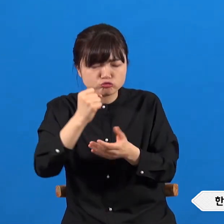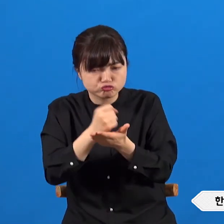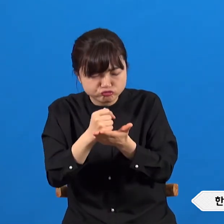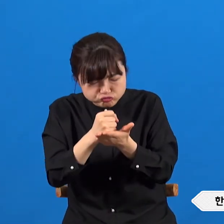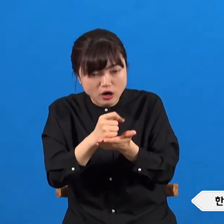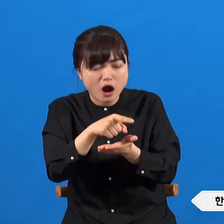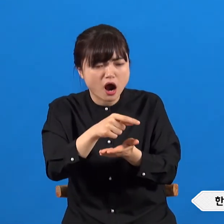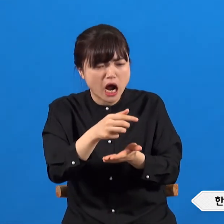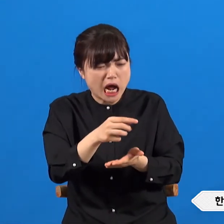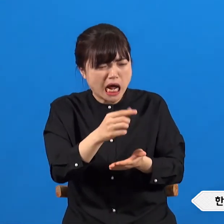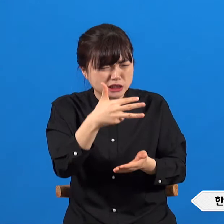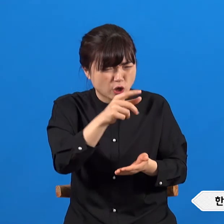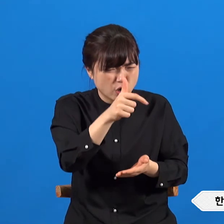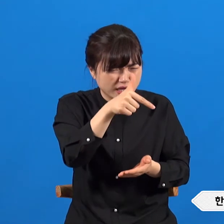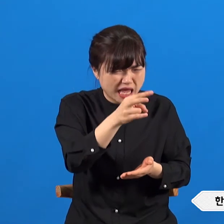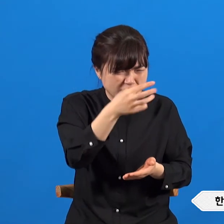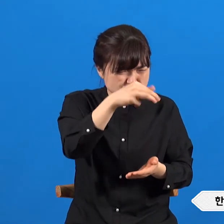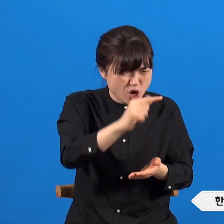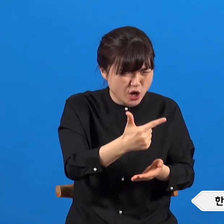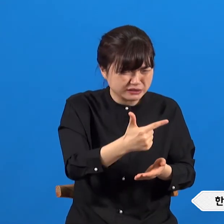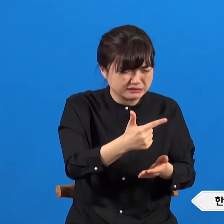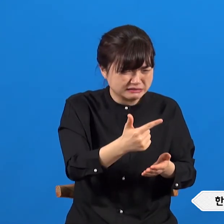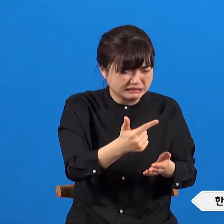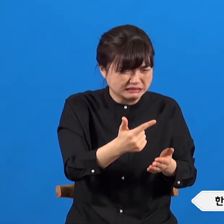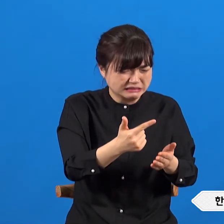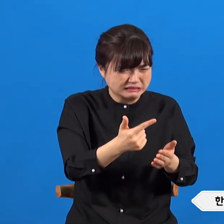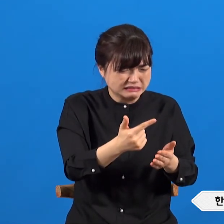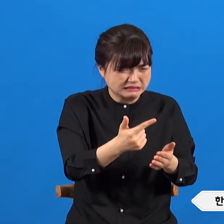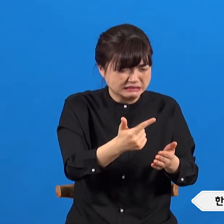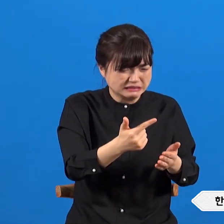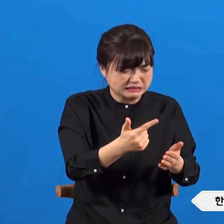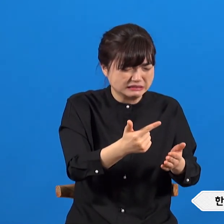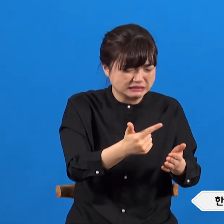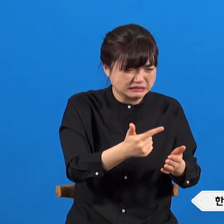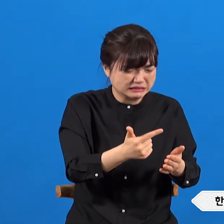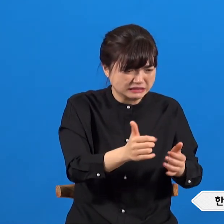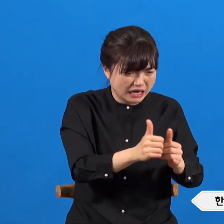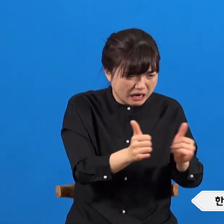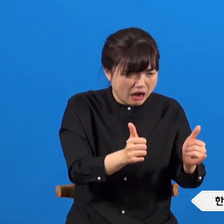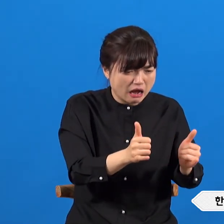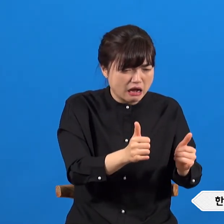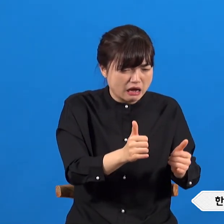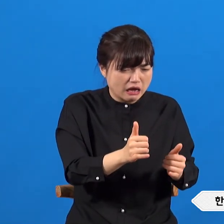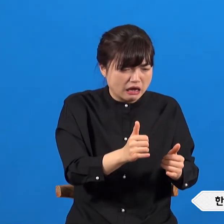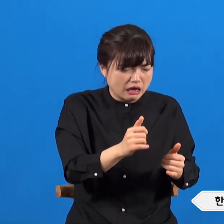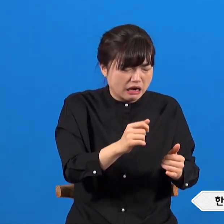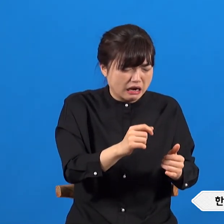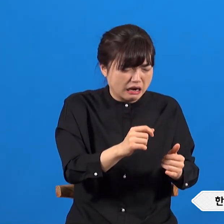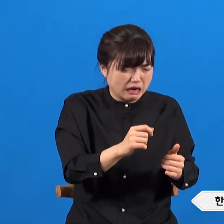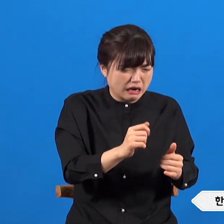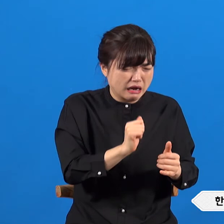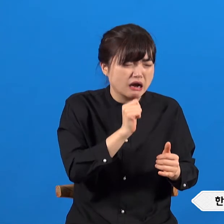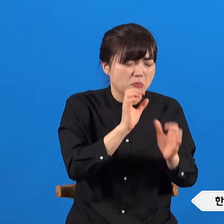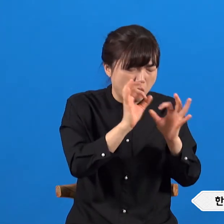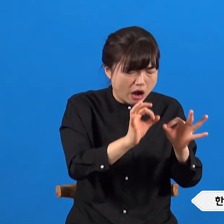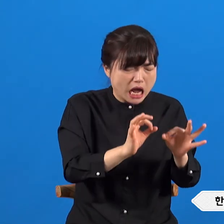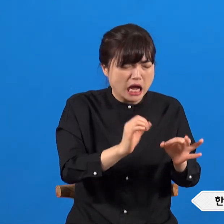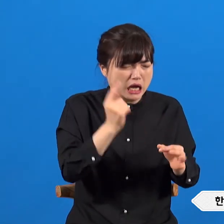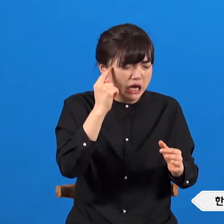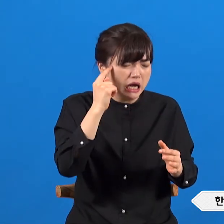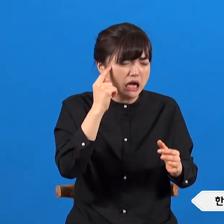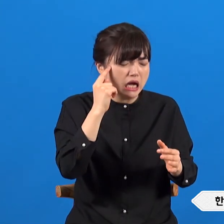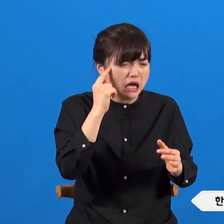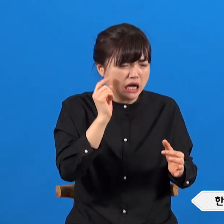청계천 철거민들의 그 비참한 삶을 목격하고는 충격을 받아서 그래서 그들을 섬기는 사역에